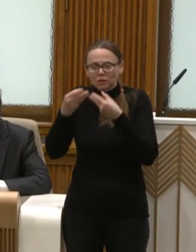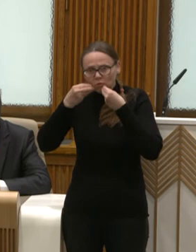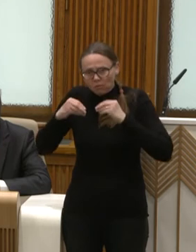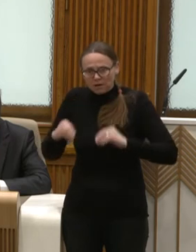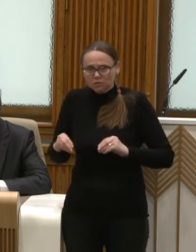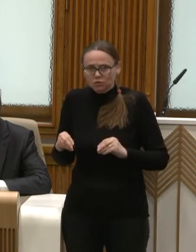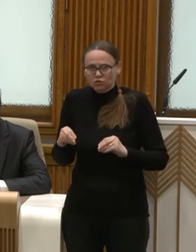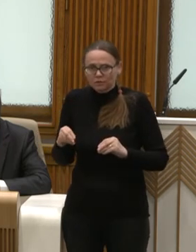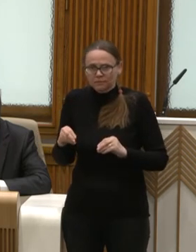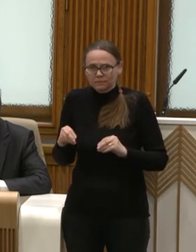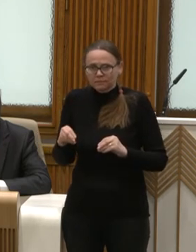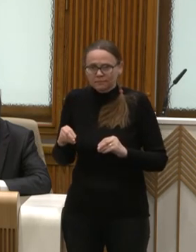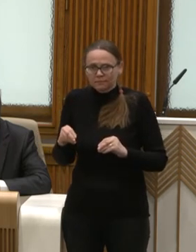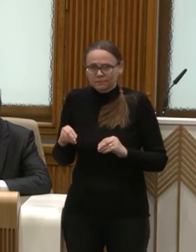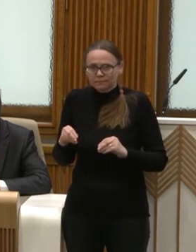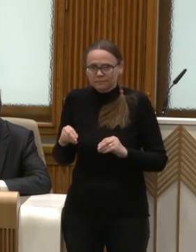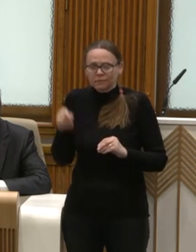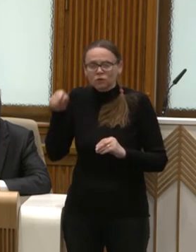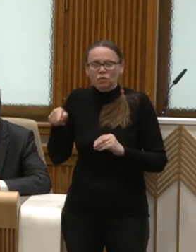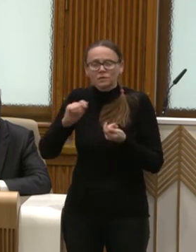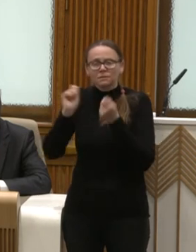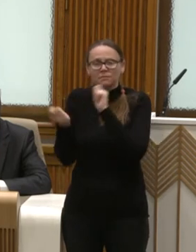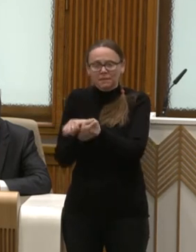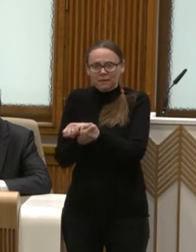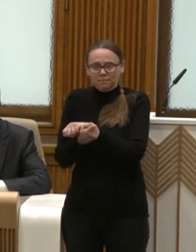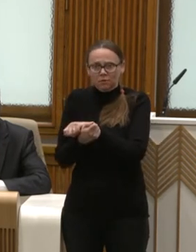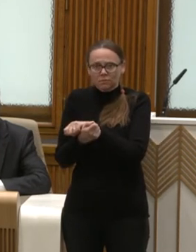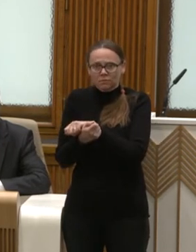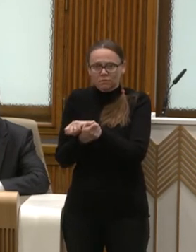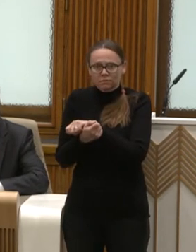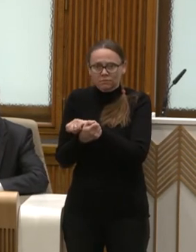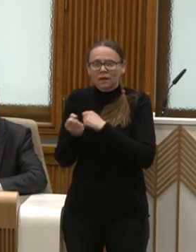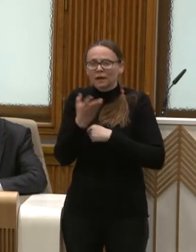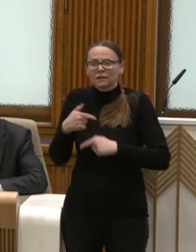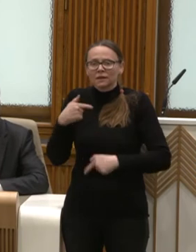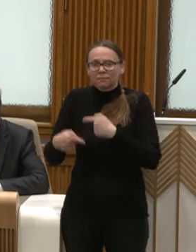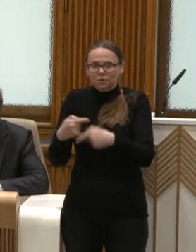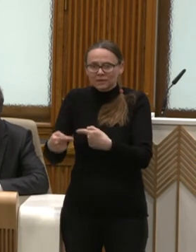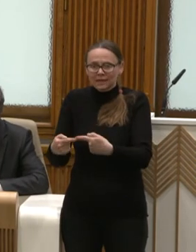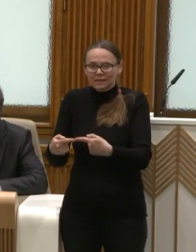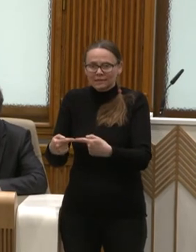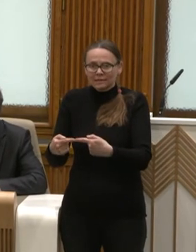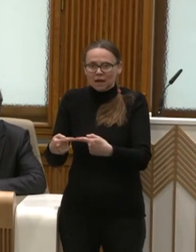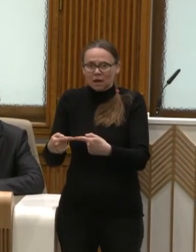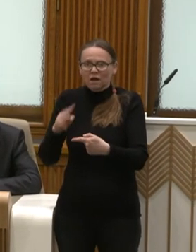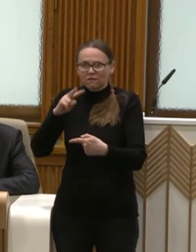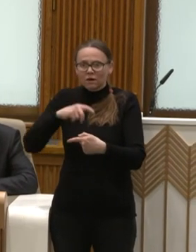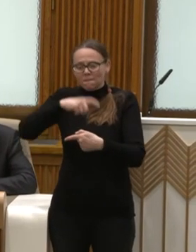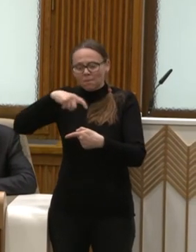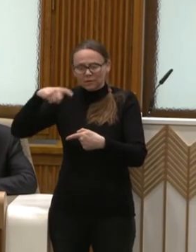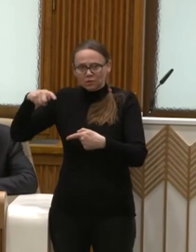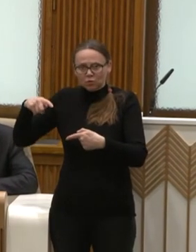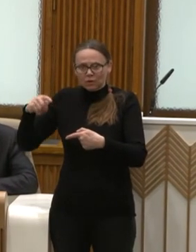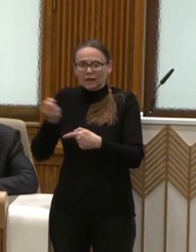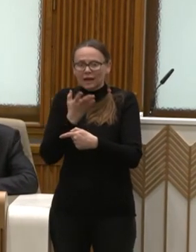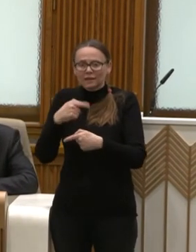obrazloži pač to spremembo, katere posledica v monitoringu,